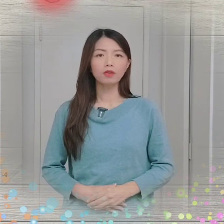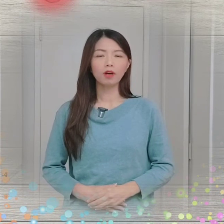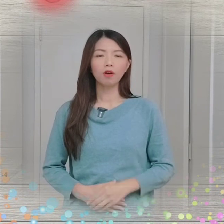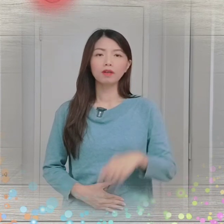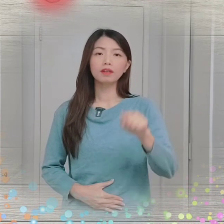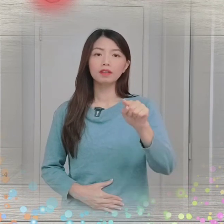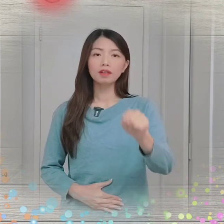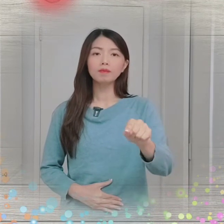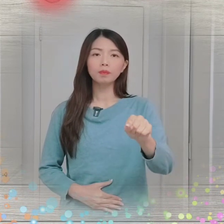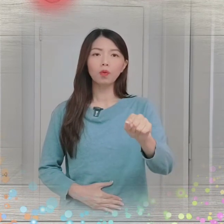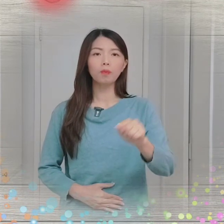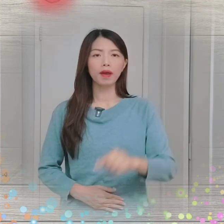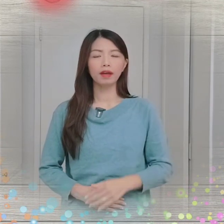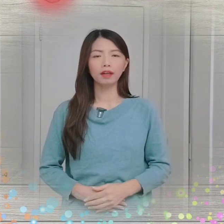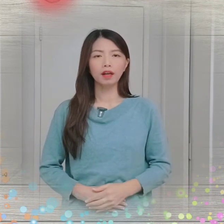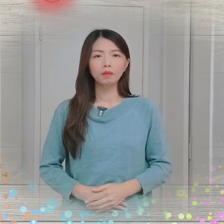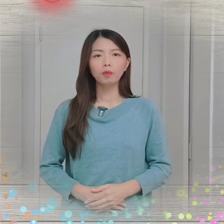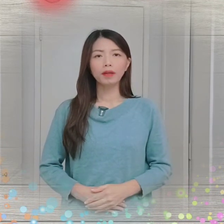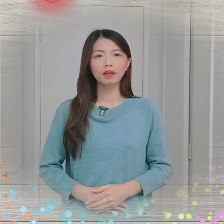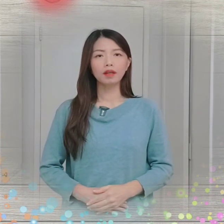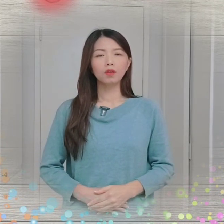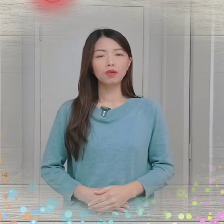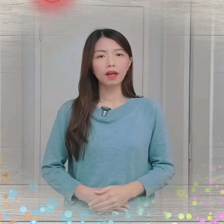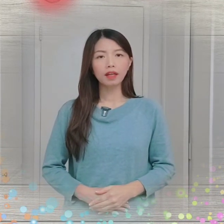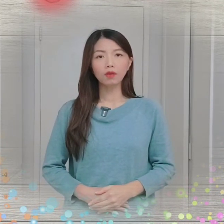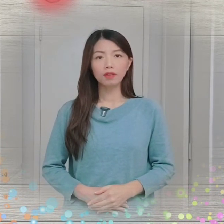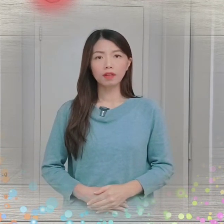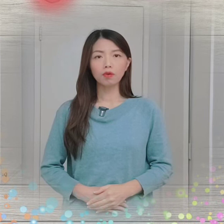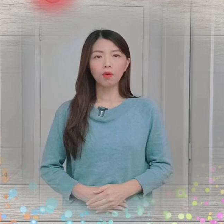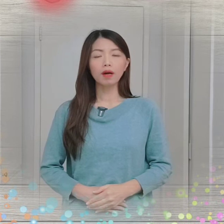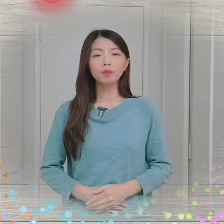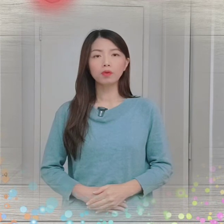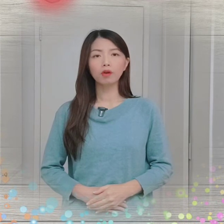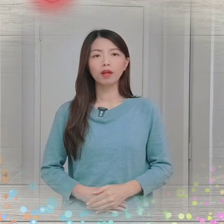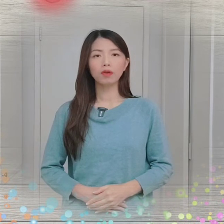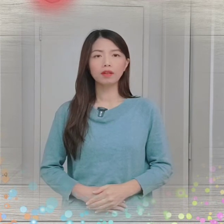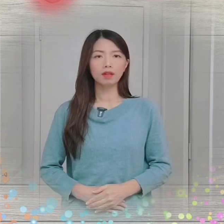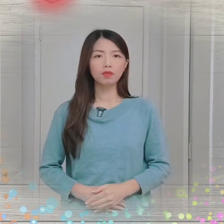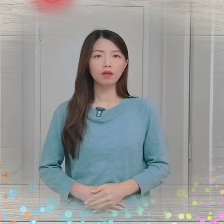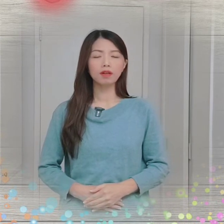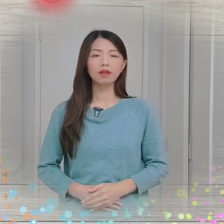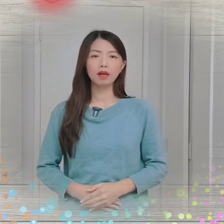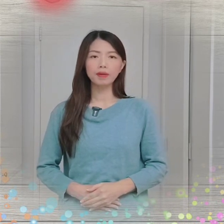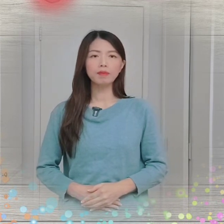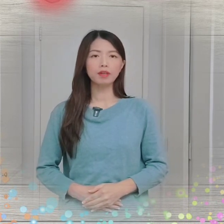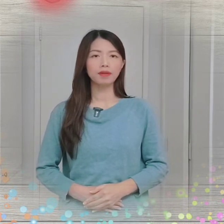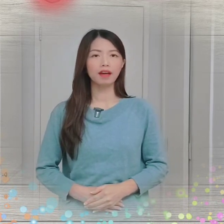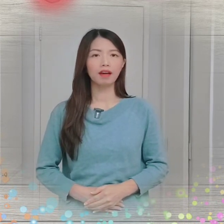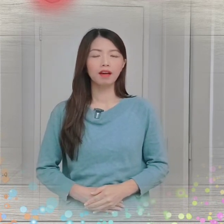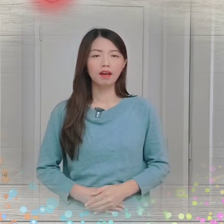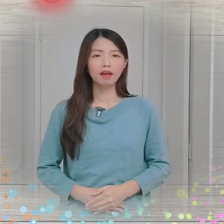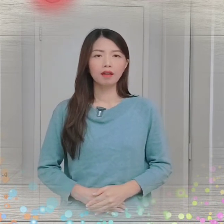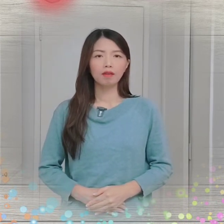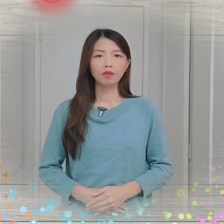다 열어서 그 보배 보배는 귀하다 라고 한 뜻의 수어와 보석이라고 한 뜻의 수어를 합하시면